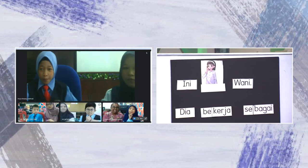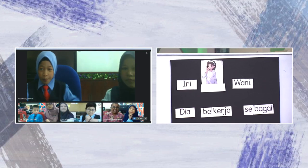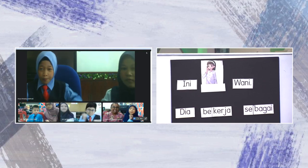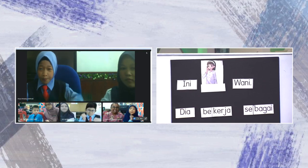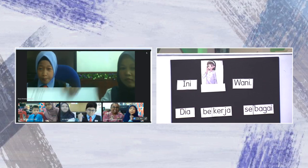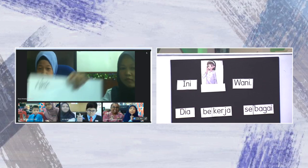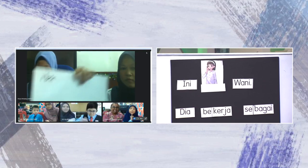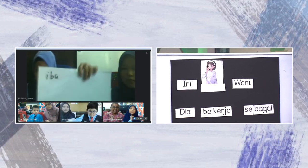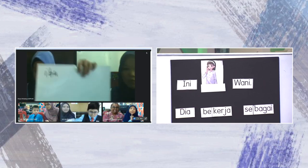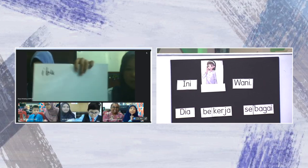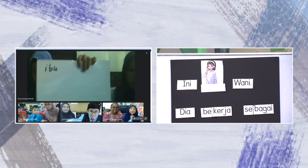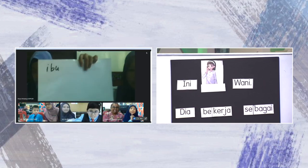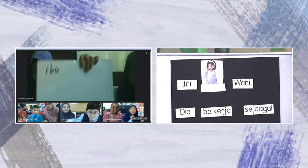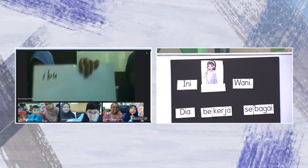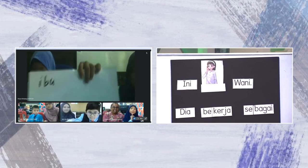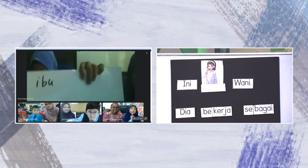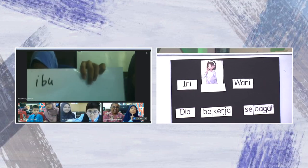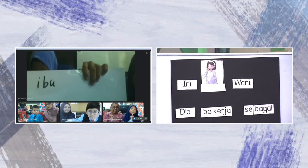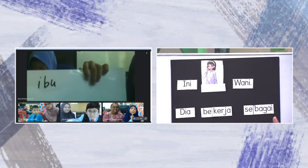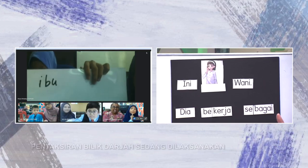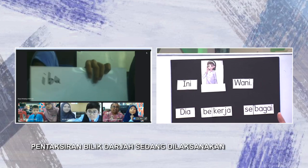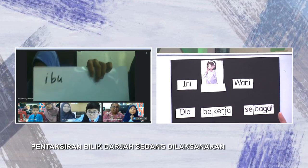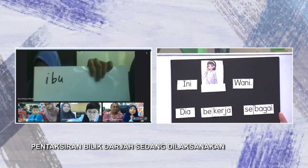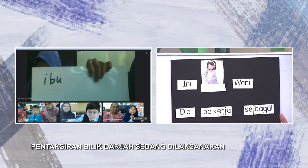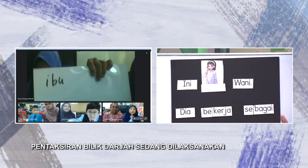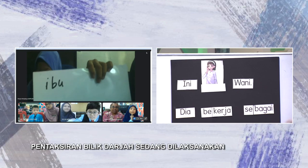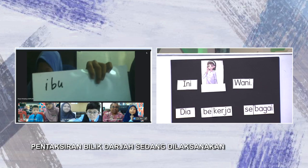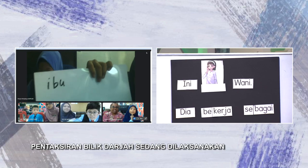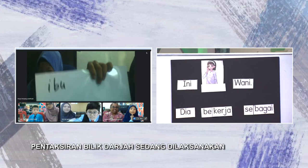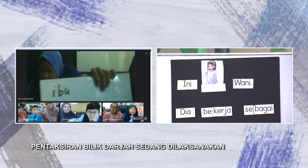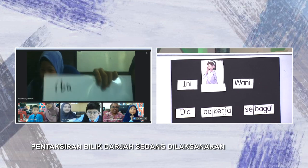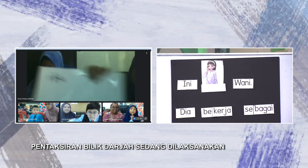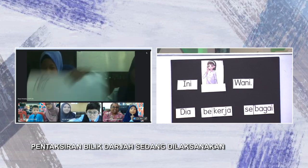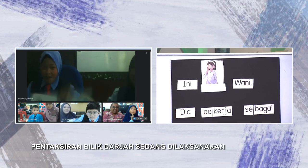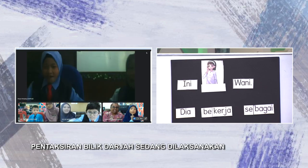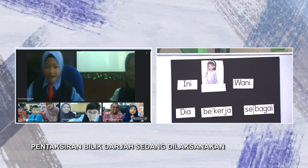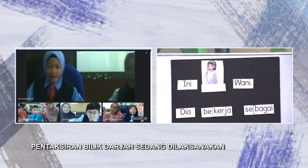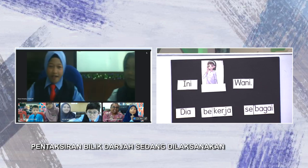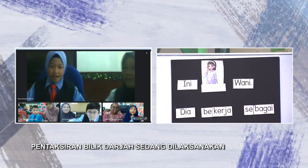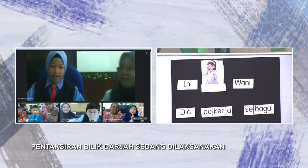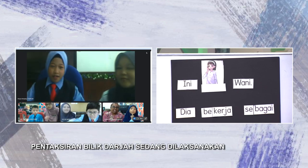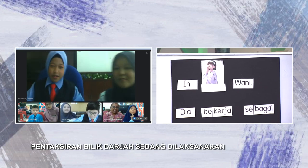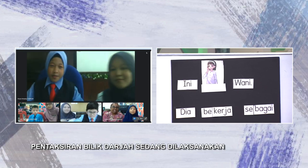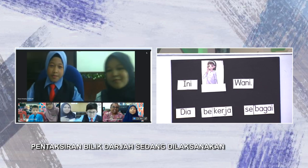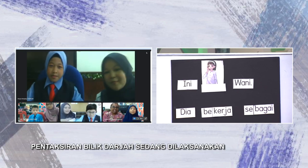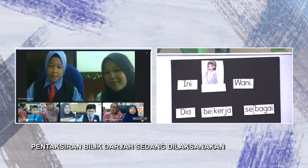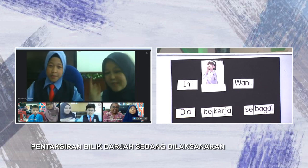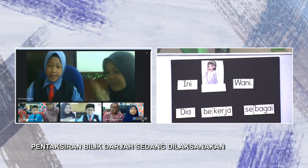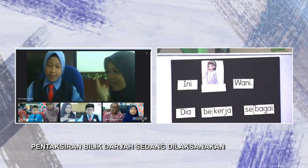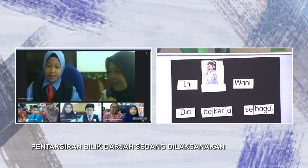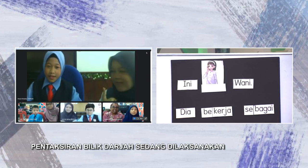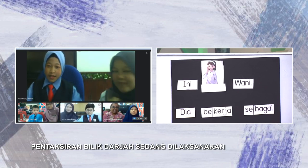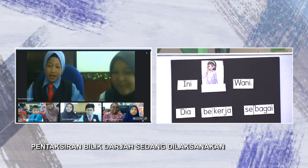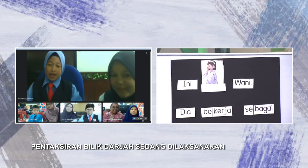aja. Silakan. Bunikan. Duduk. Betul, Aisyah. Tanya. Tanya. Betul, Aisyah. Betul.